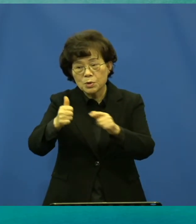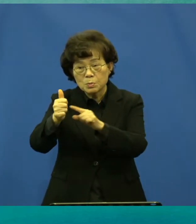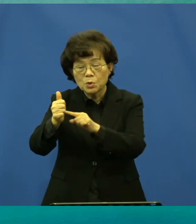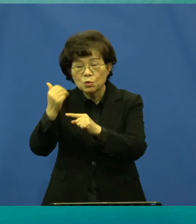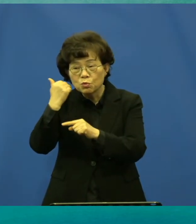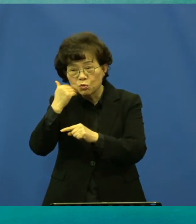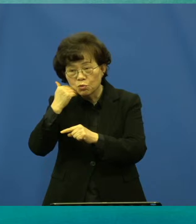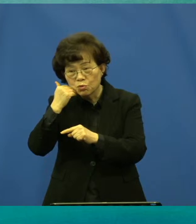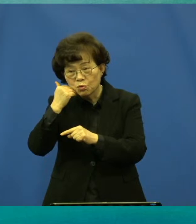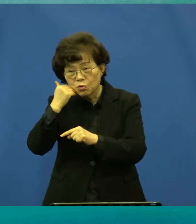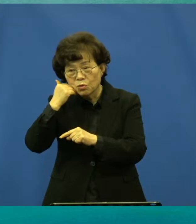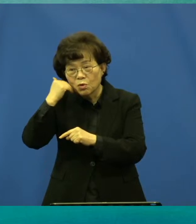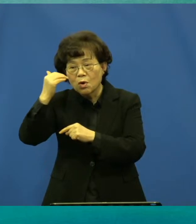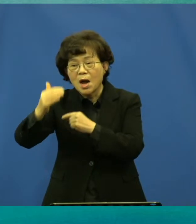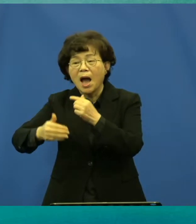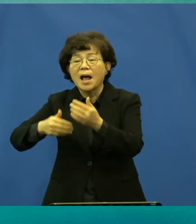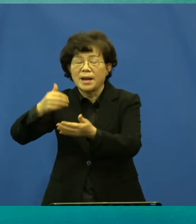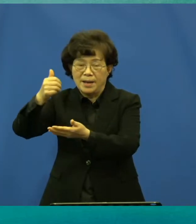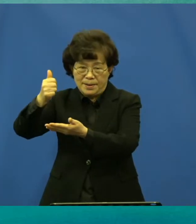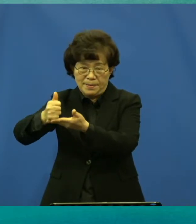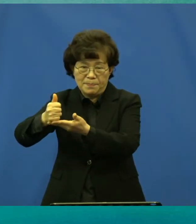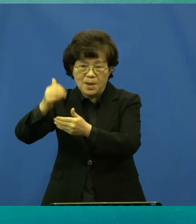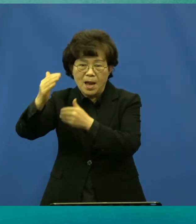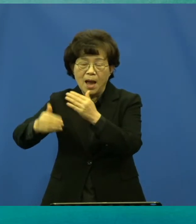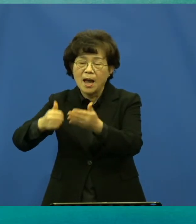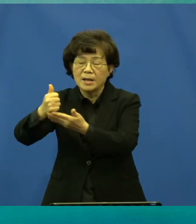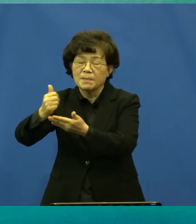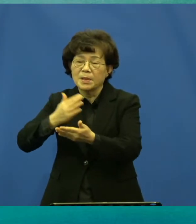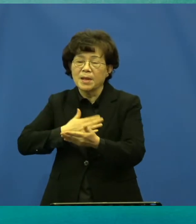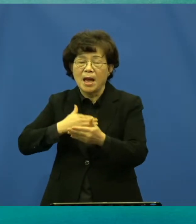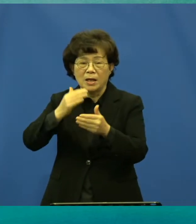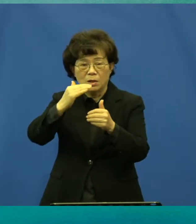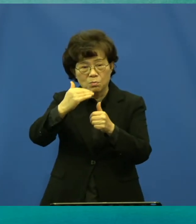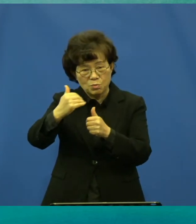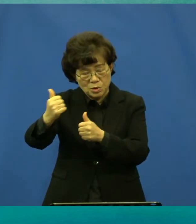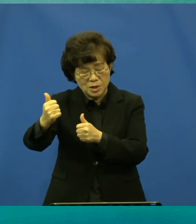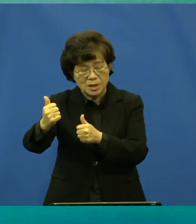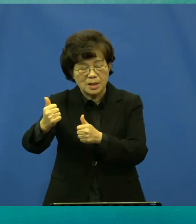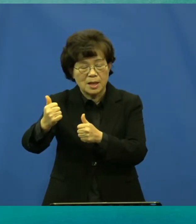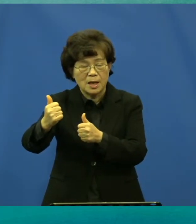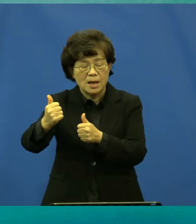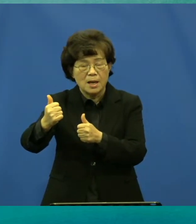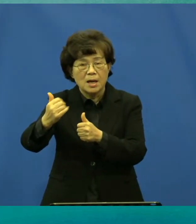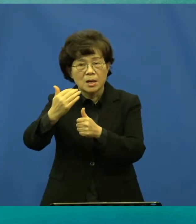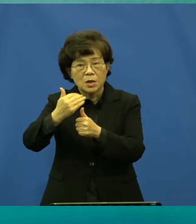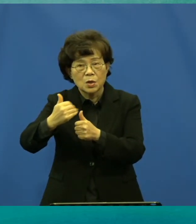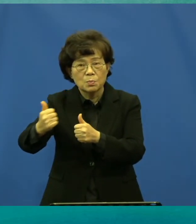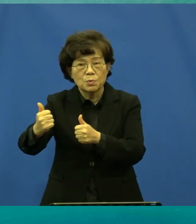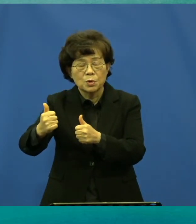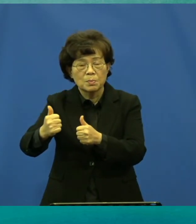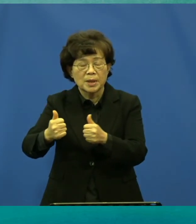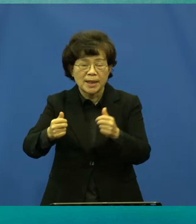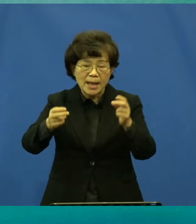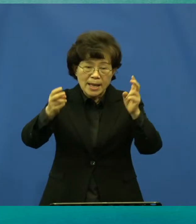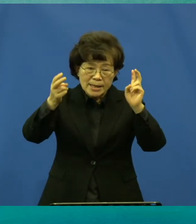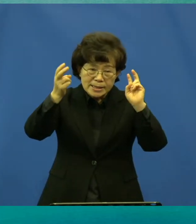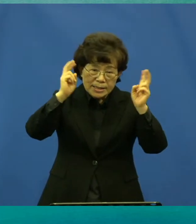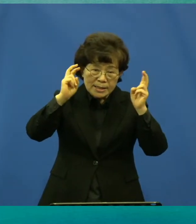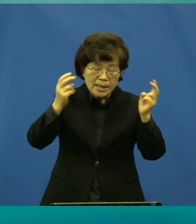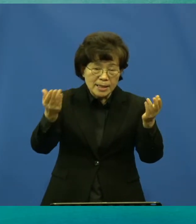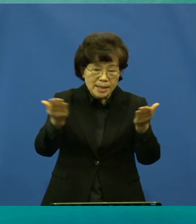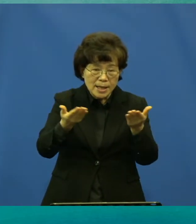하나님이십니다. 그분이 나를 부르셨다. 그 부름은 어떤 직장이나 직업으로의